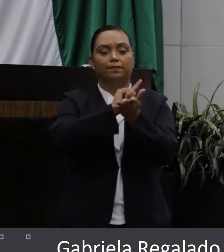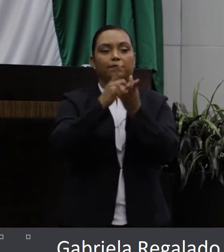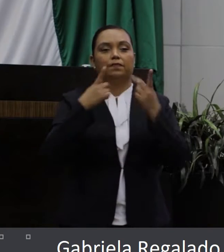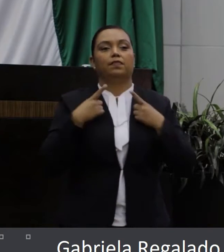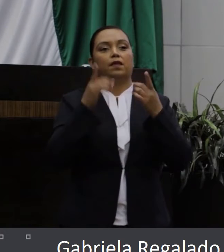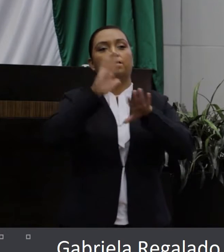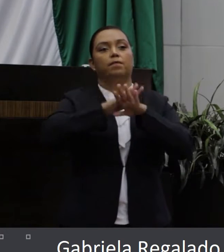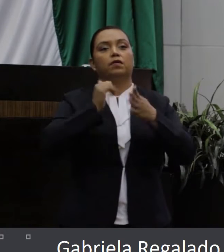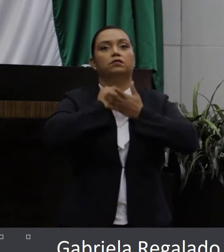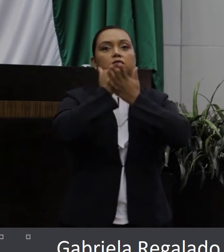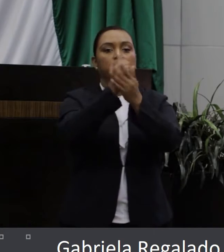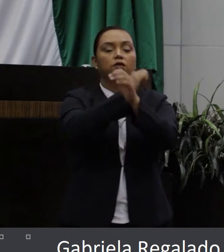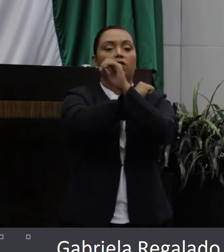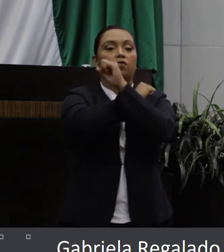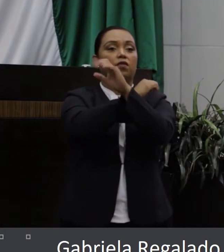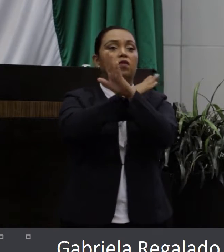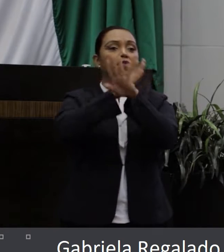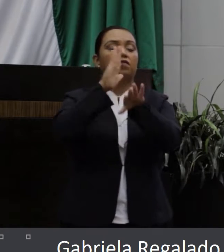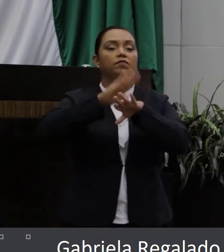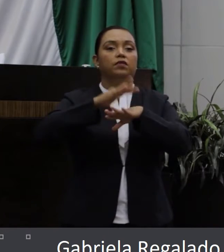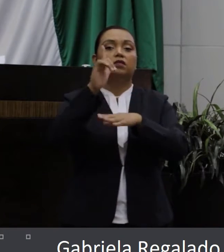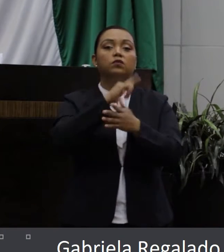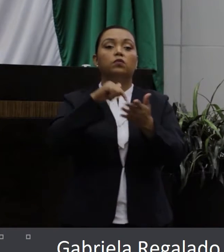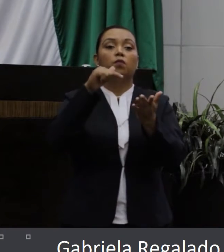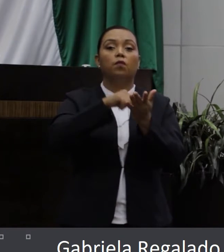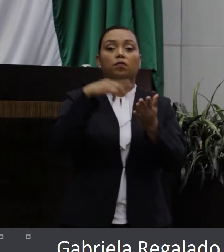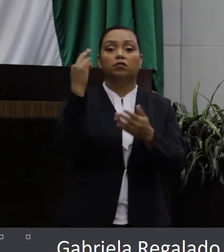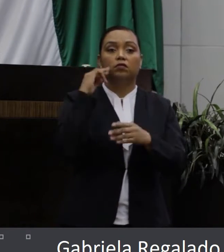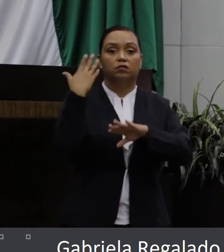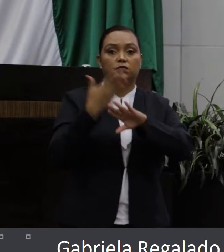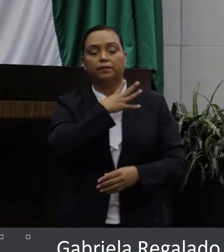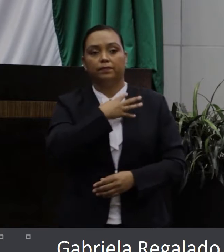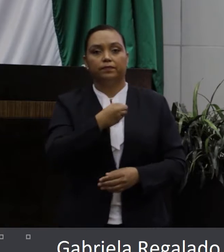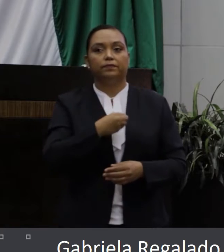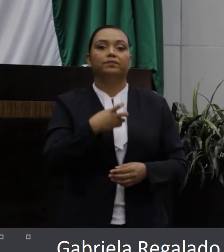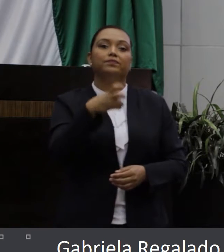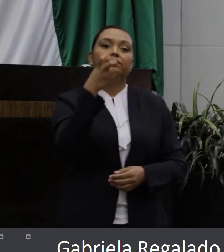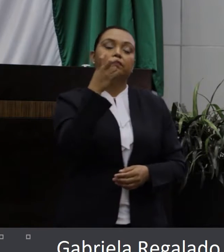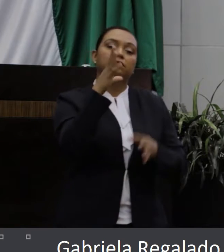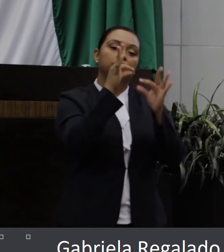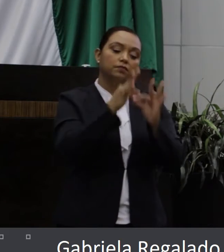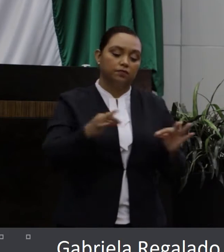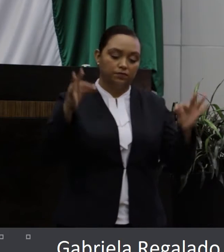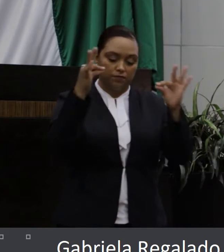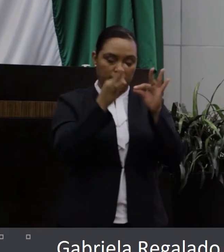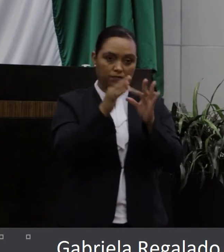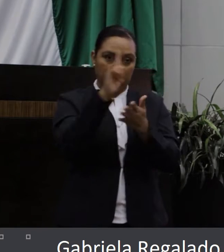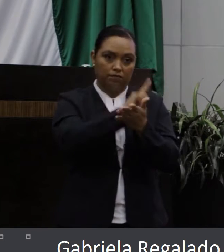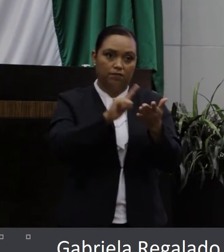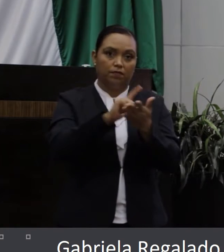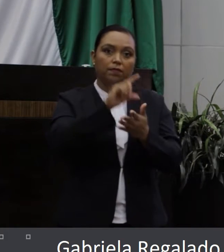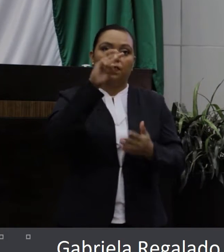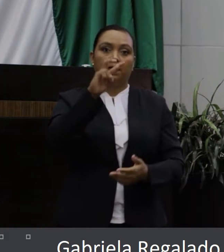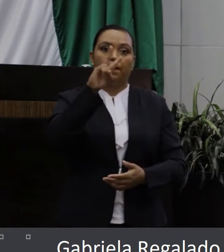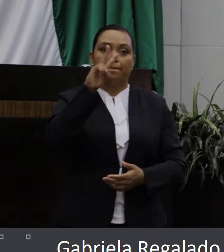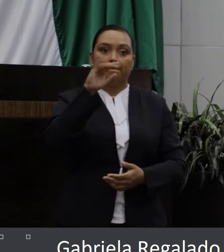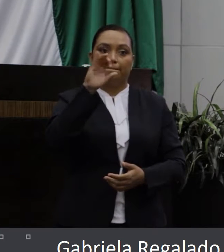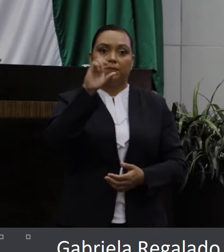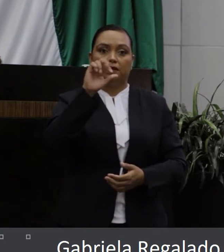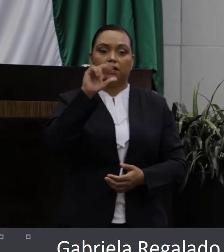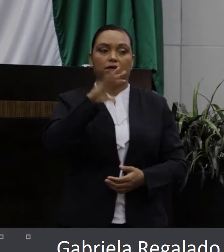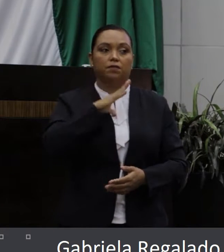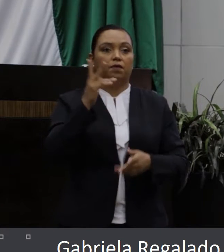elementos de defensa a las instancias encargadas de su combate. Por eso la importancia de esta ley vicaria que se